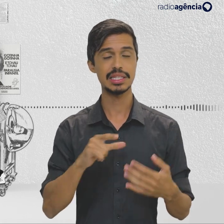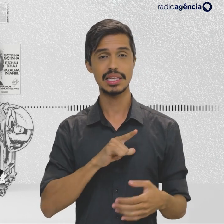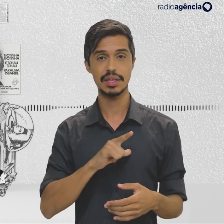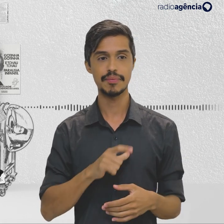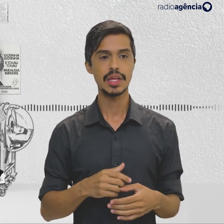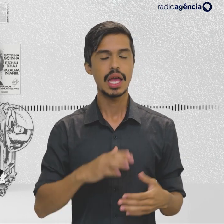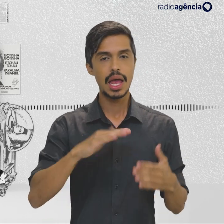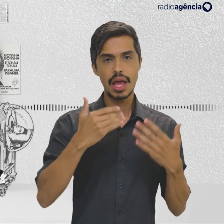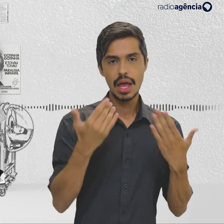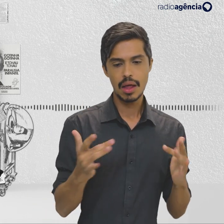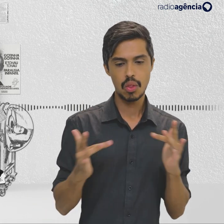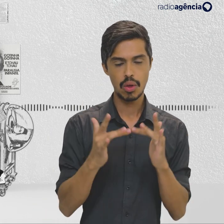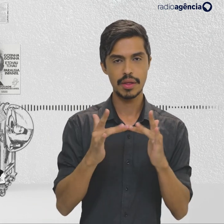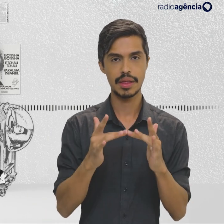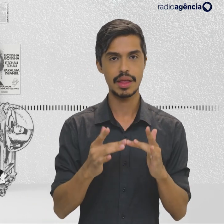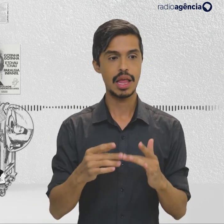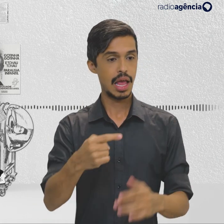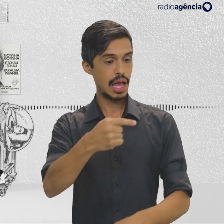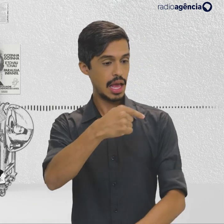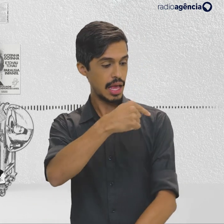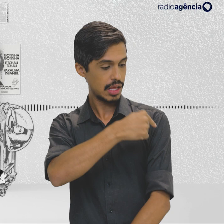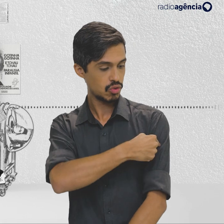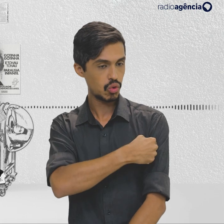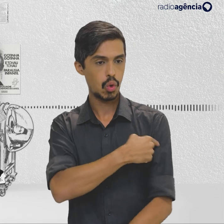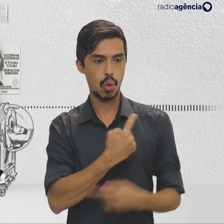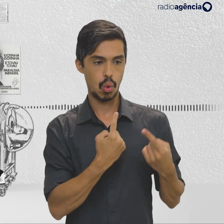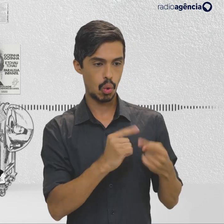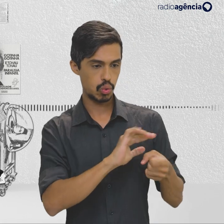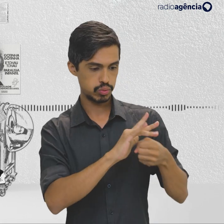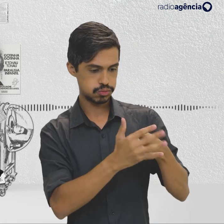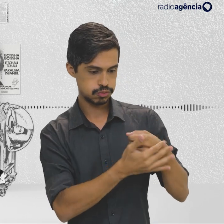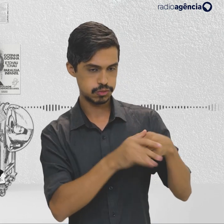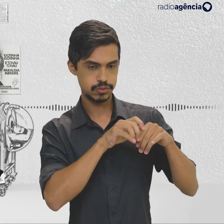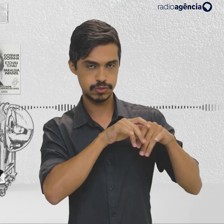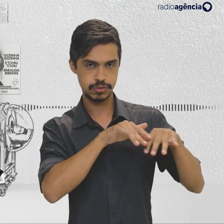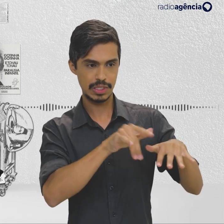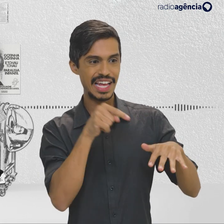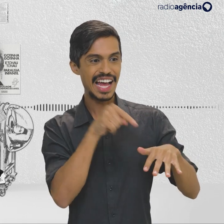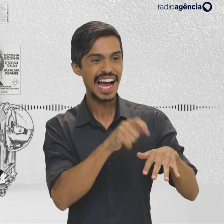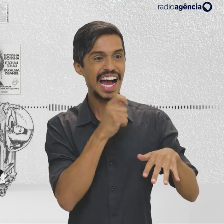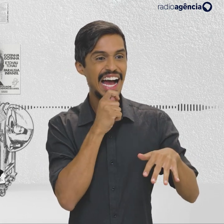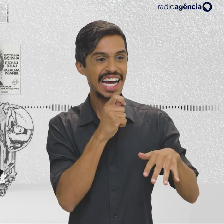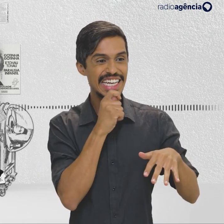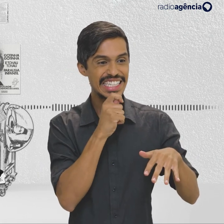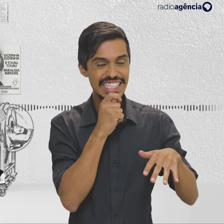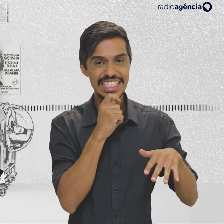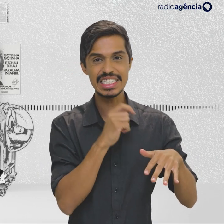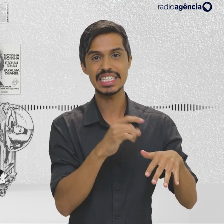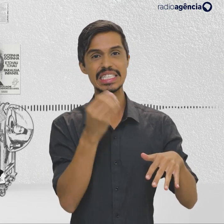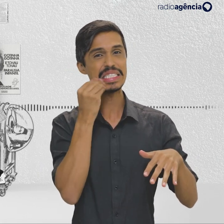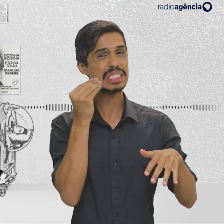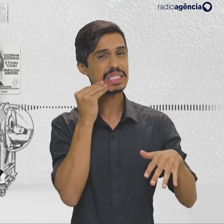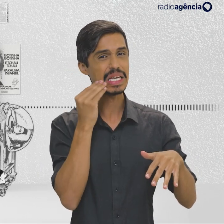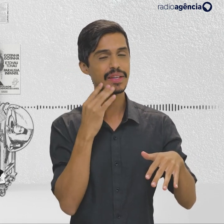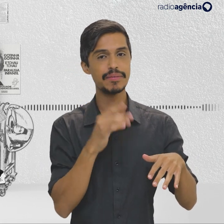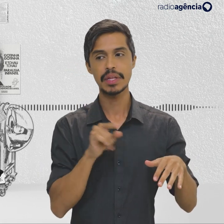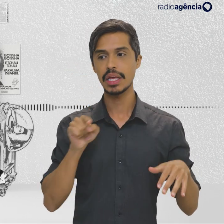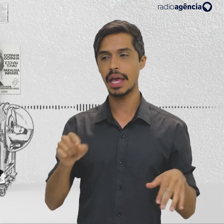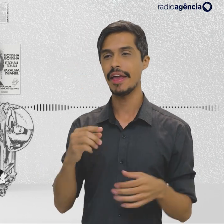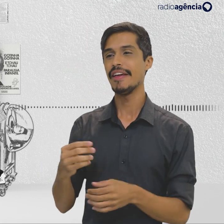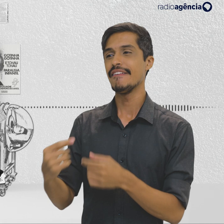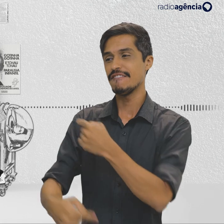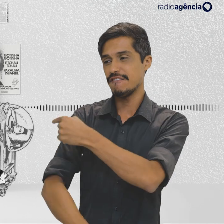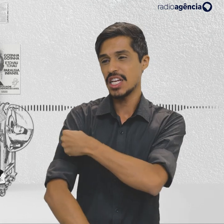em entre a crença de que as vacinas contra covid-19 ainda são experimentais e o temor de que as vacinas não